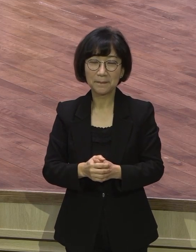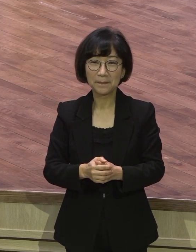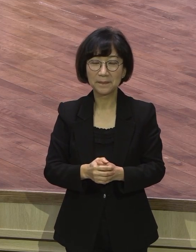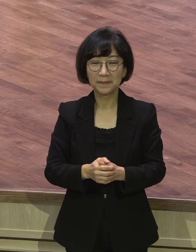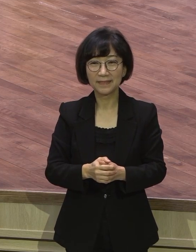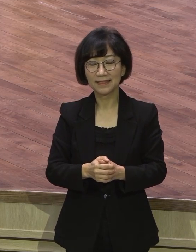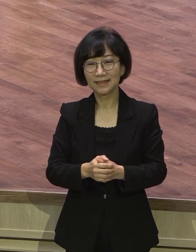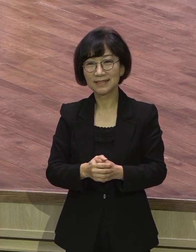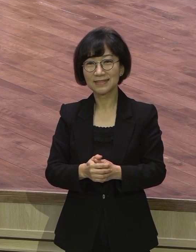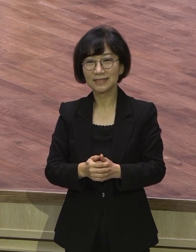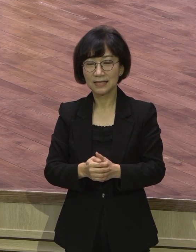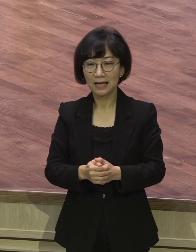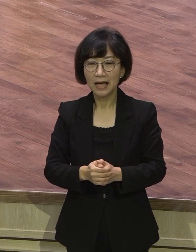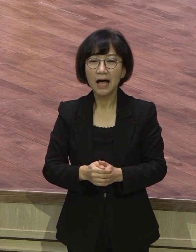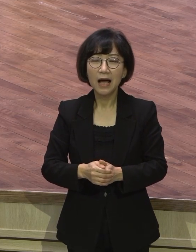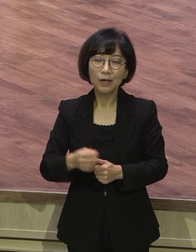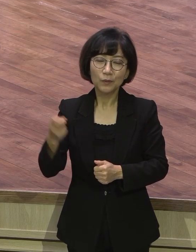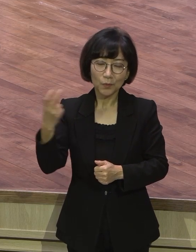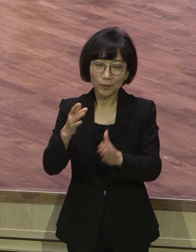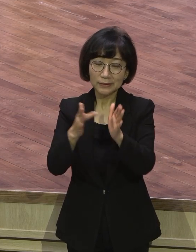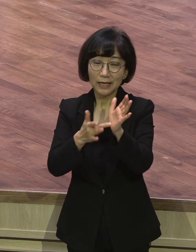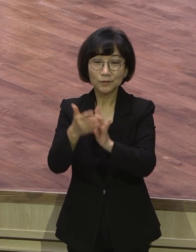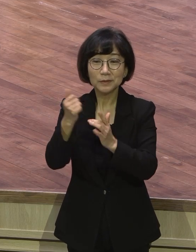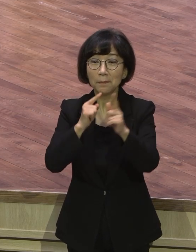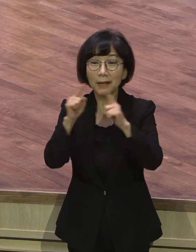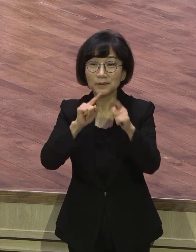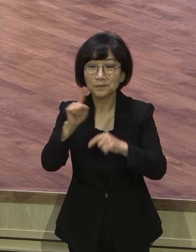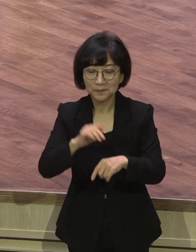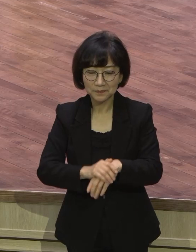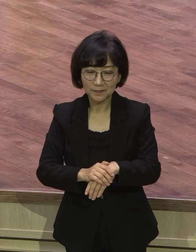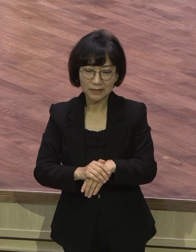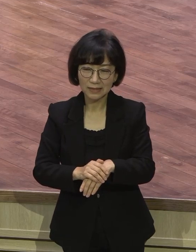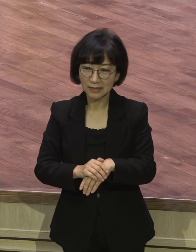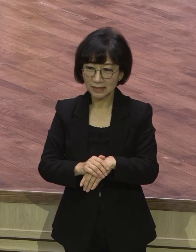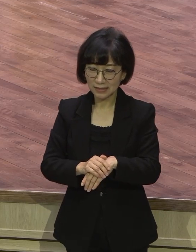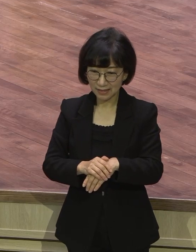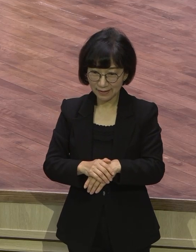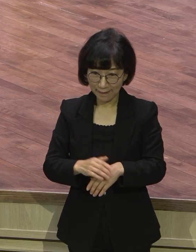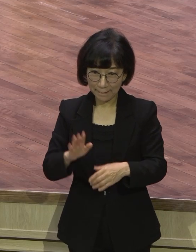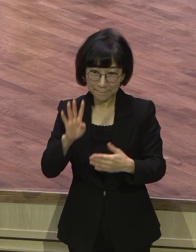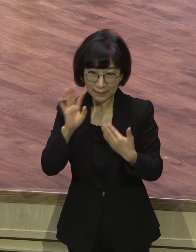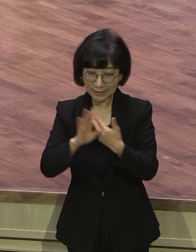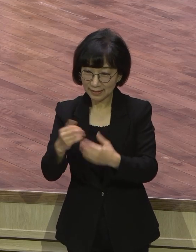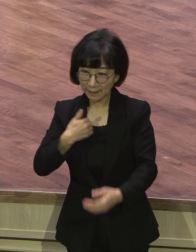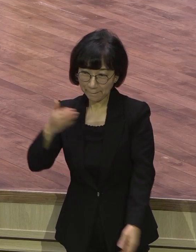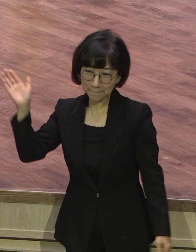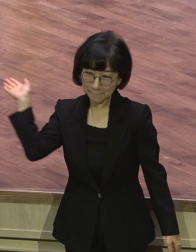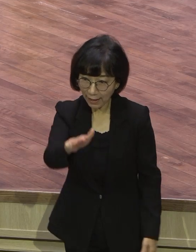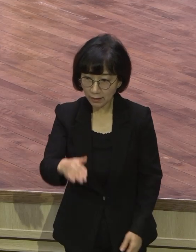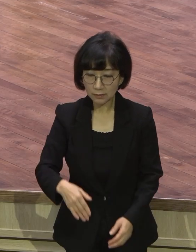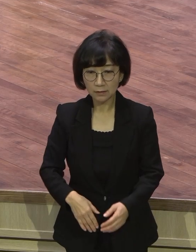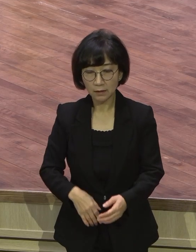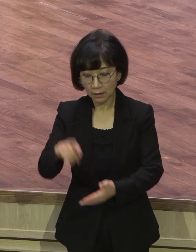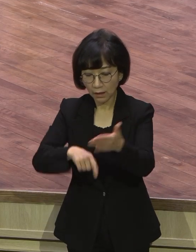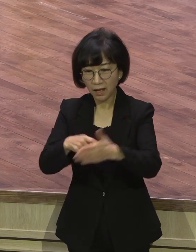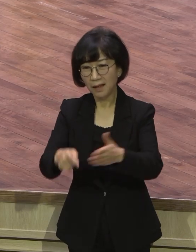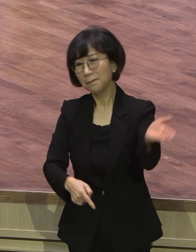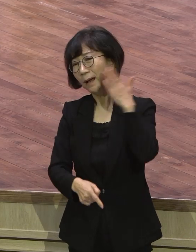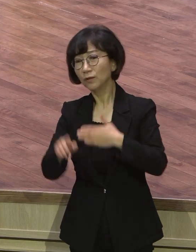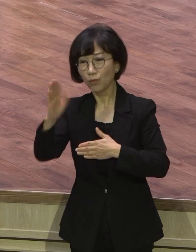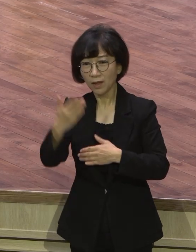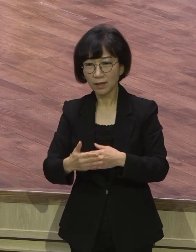일을 아예 만들지 말라는 것입니다. 상대방에게 해를 주면 나도 동일하게 받게 되니까 그렇게 하지